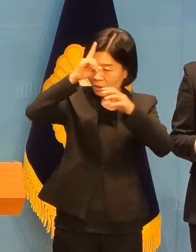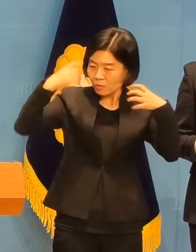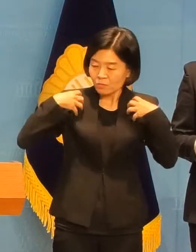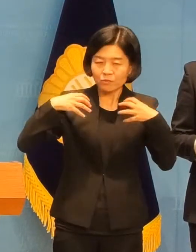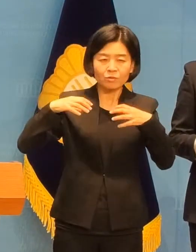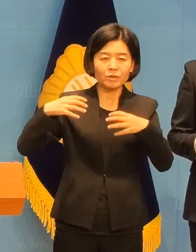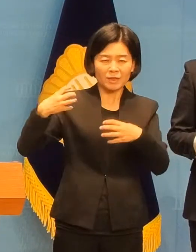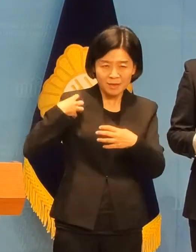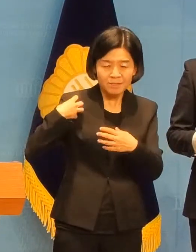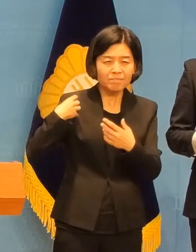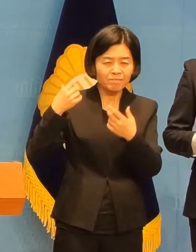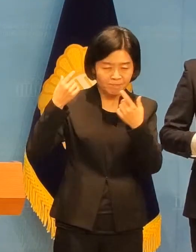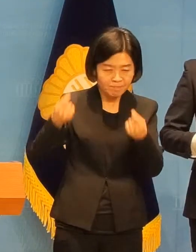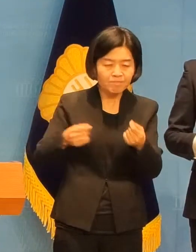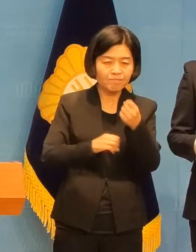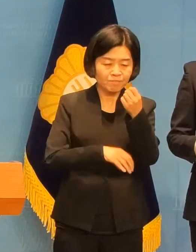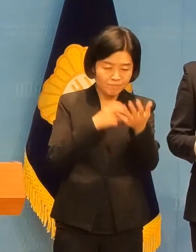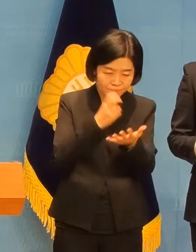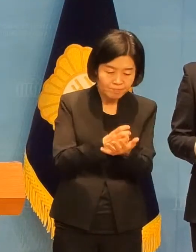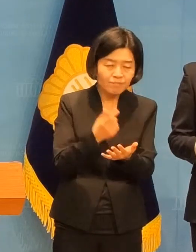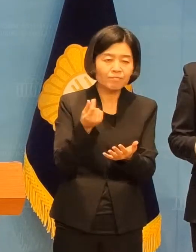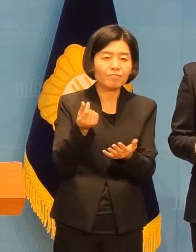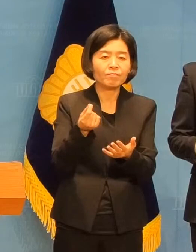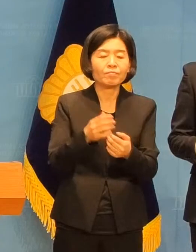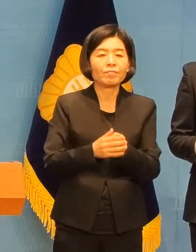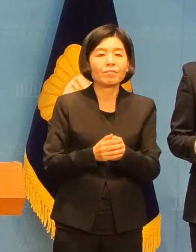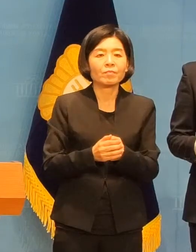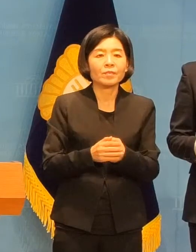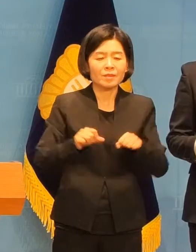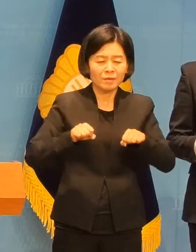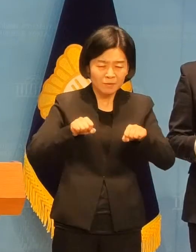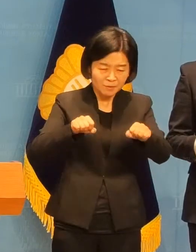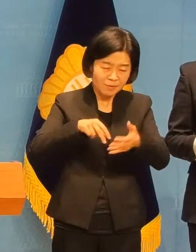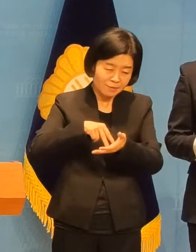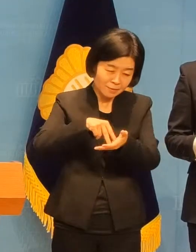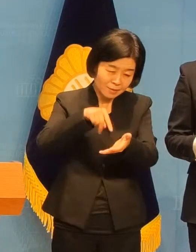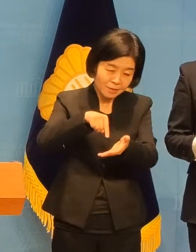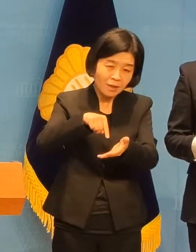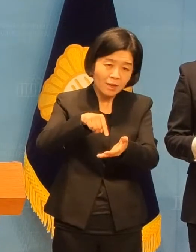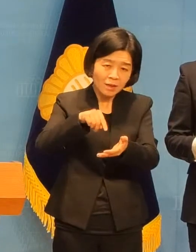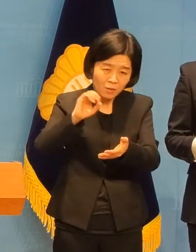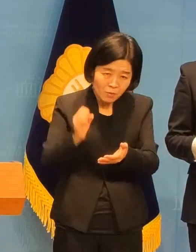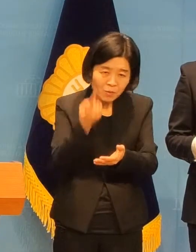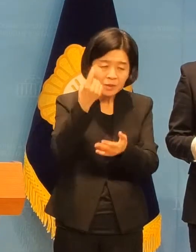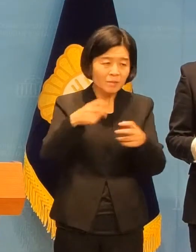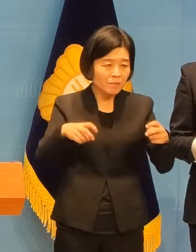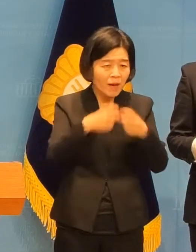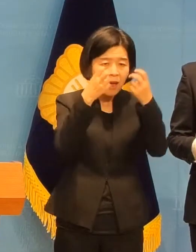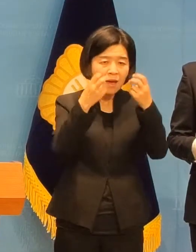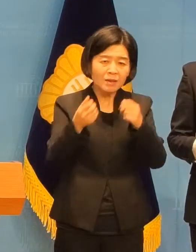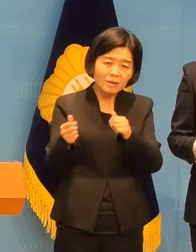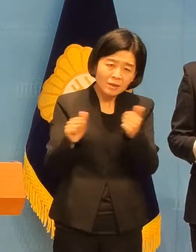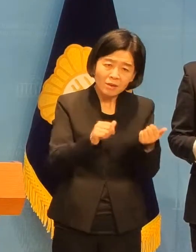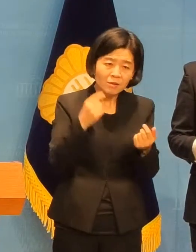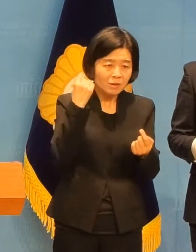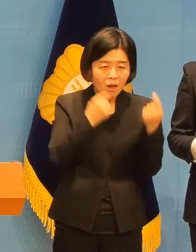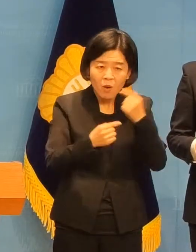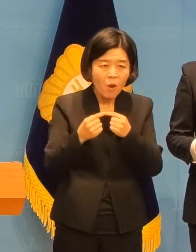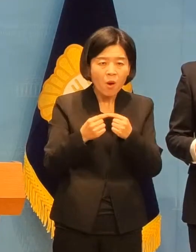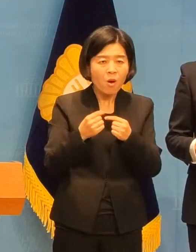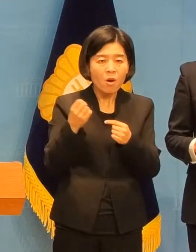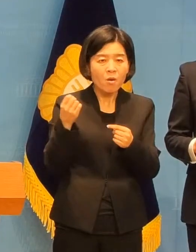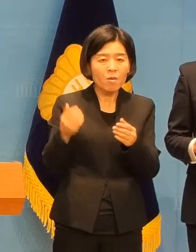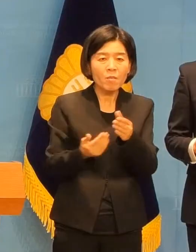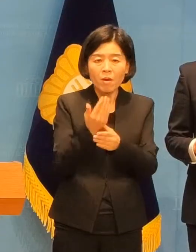원칙 아래 전동 킥보드로 인한 비극이 다시는 반복되지 않도록 강력한 제도를